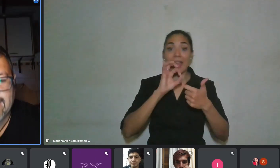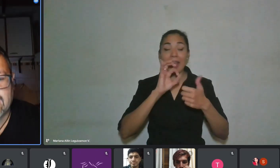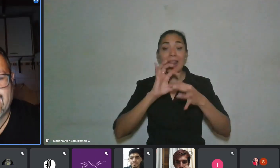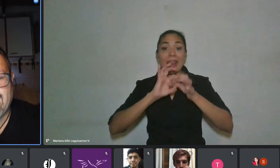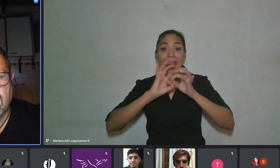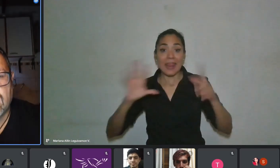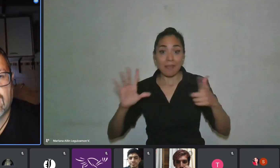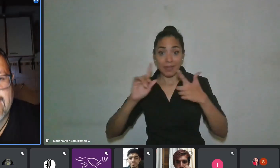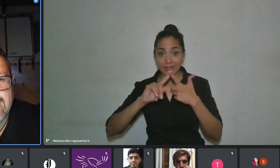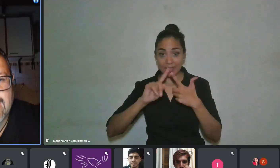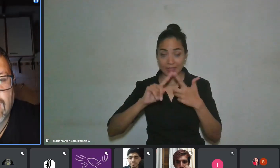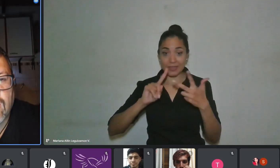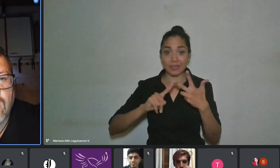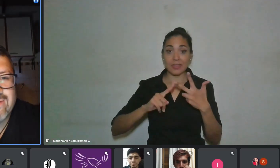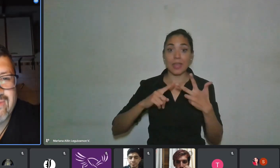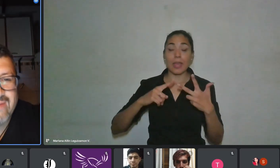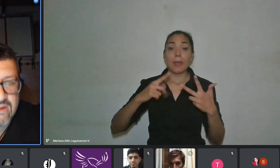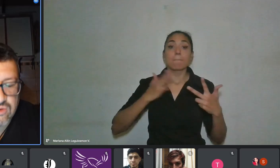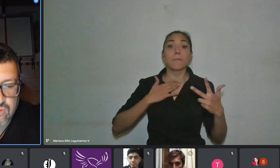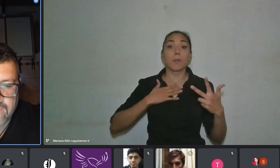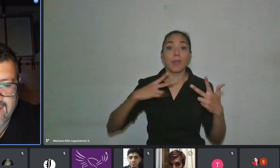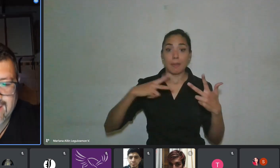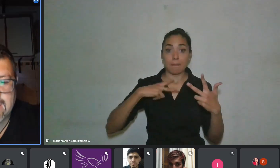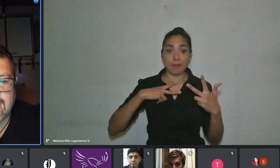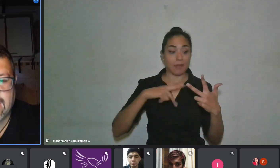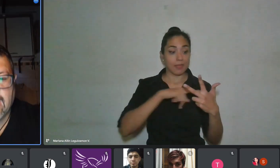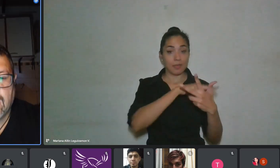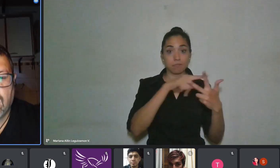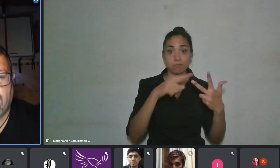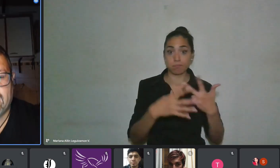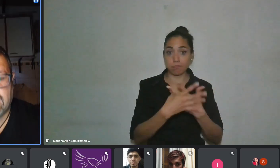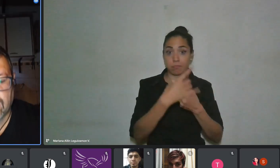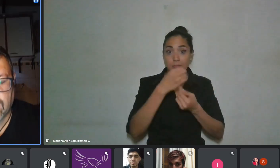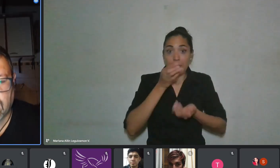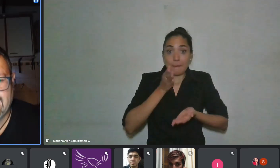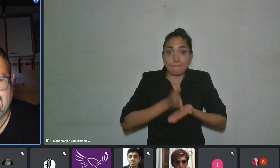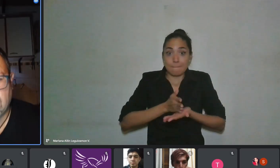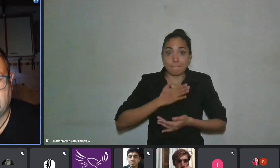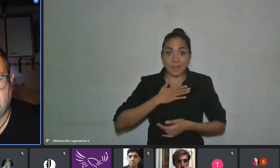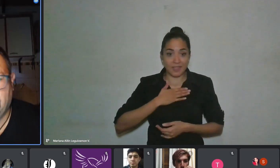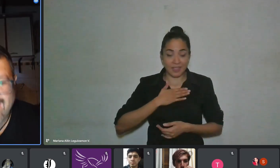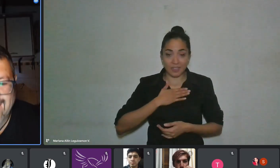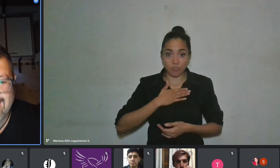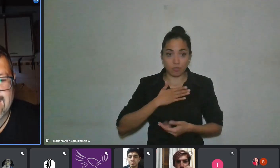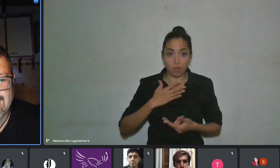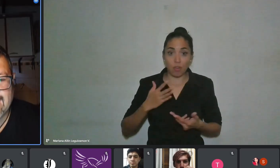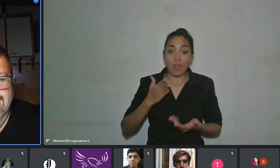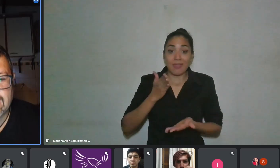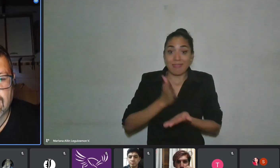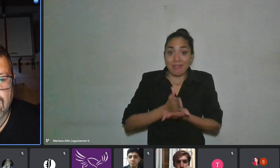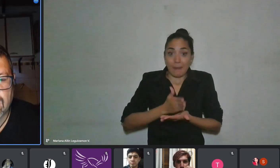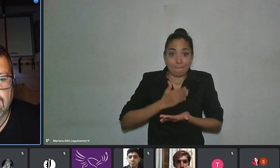Obviamente esto está en consonancia con nuestro derecho, es decir, nuestro derecho defiende